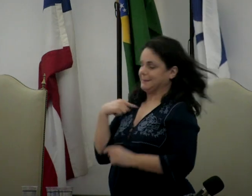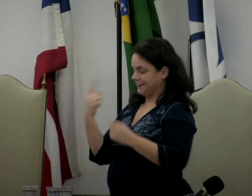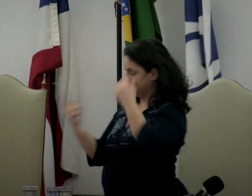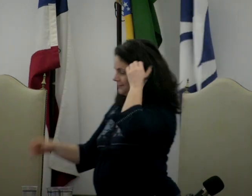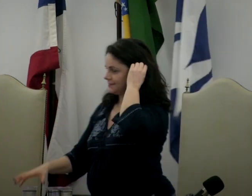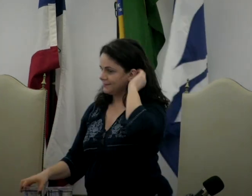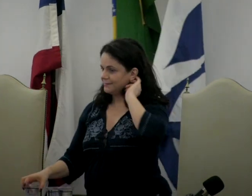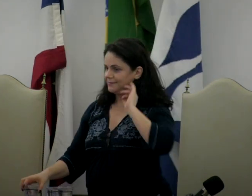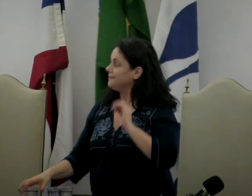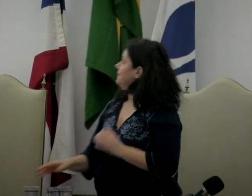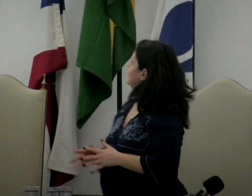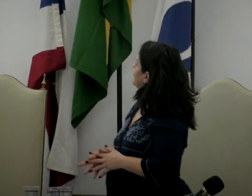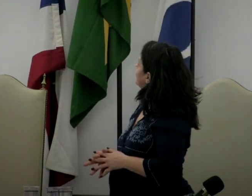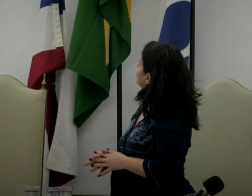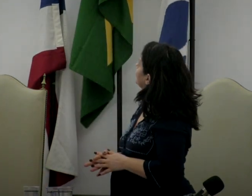implantar. Próximo.